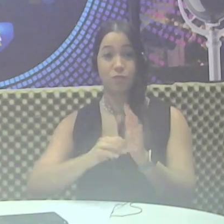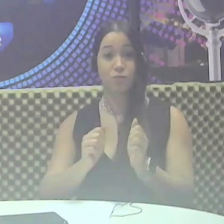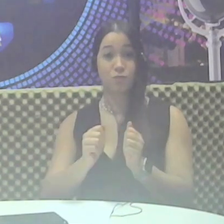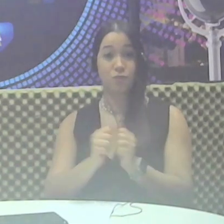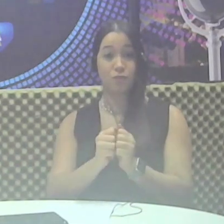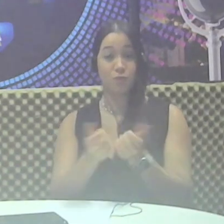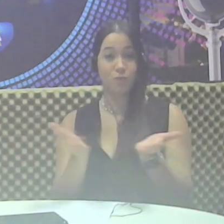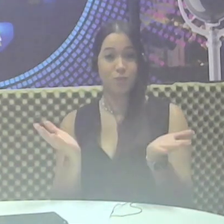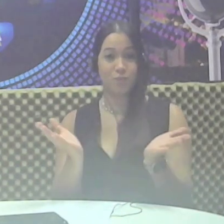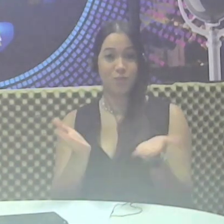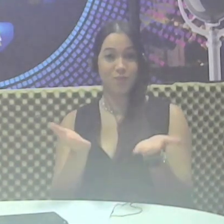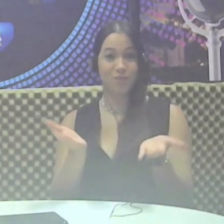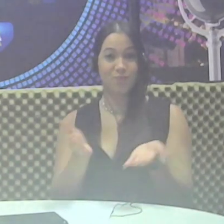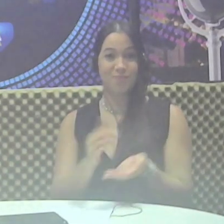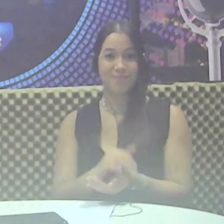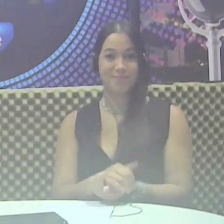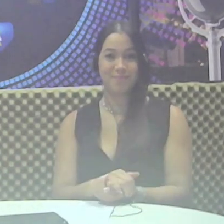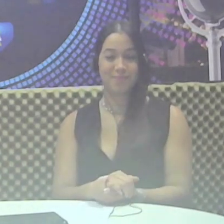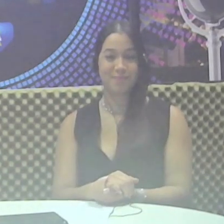aos destaques desta edição.